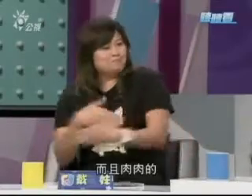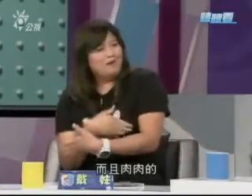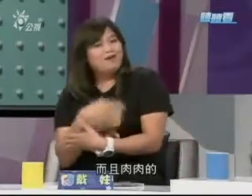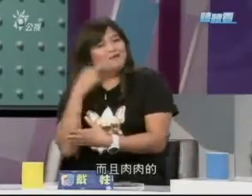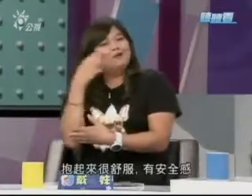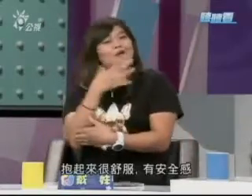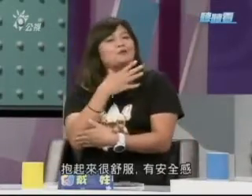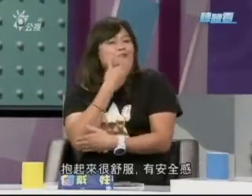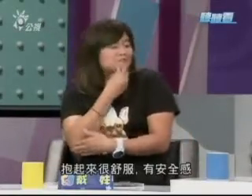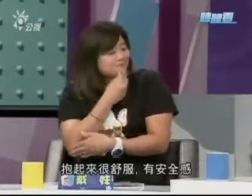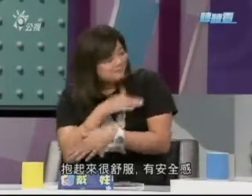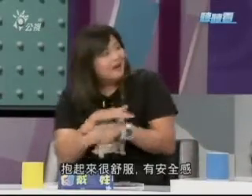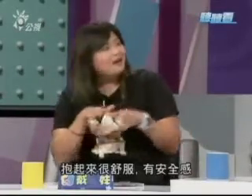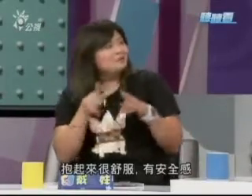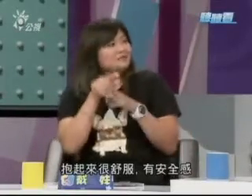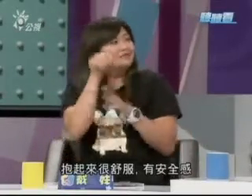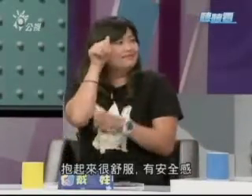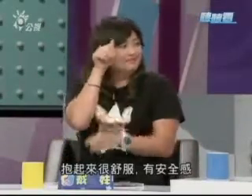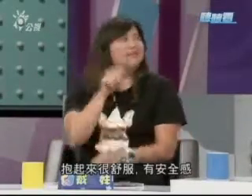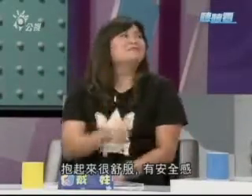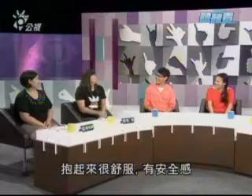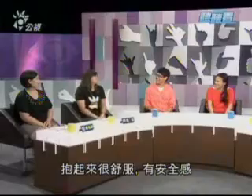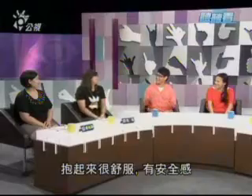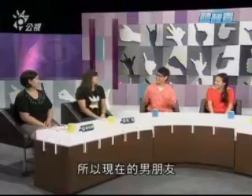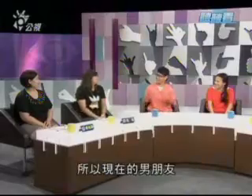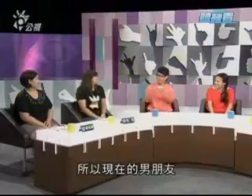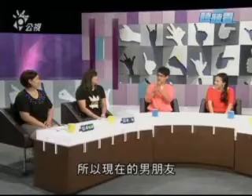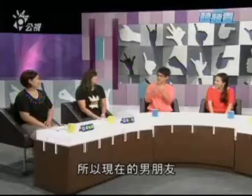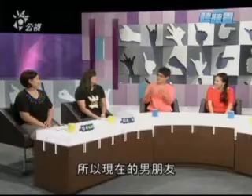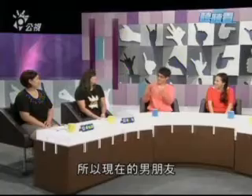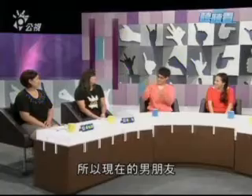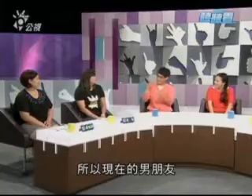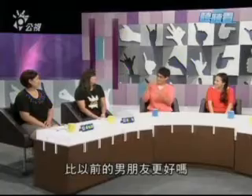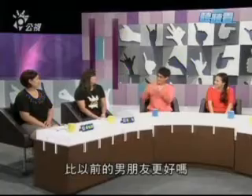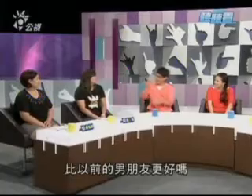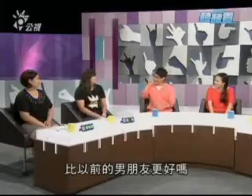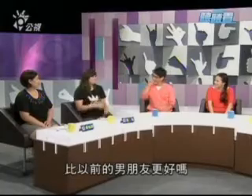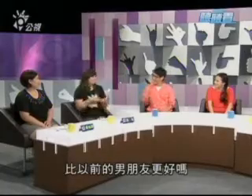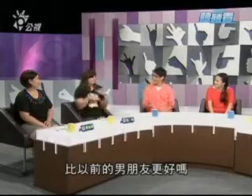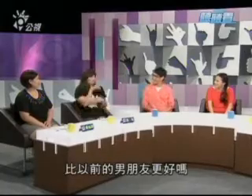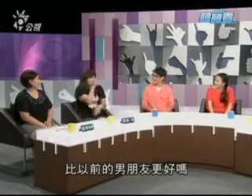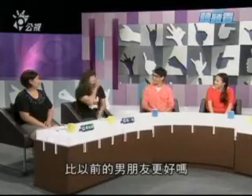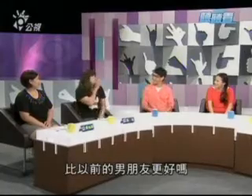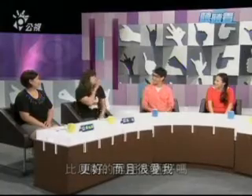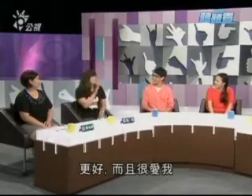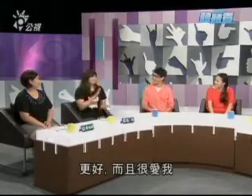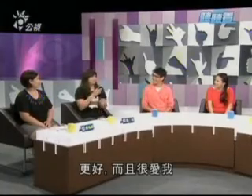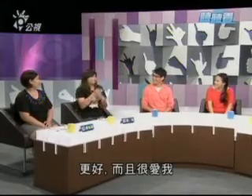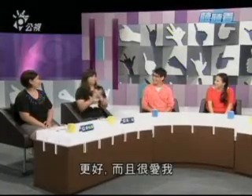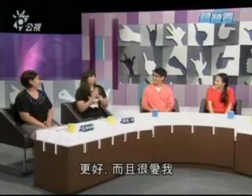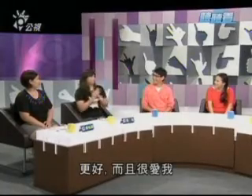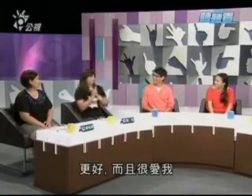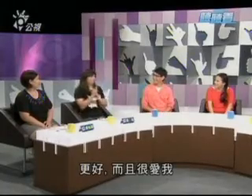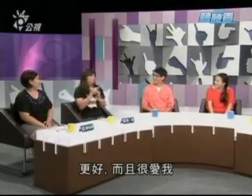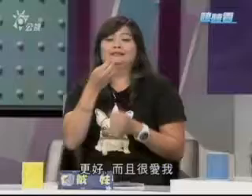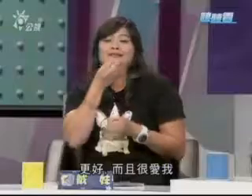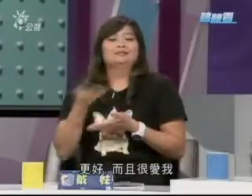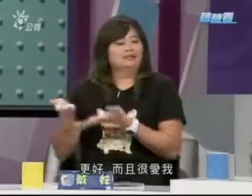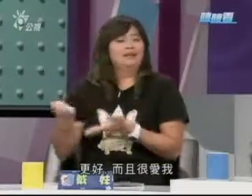肉的，抱起来很舒服，有安全感。 所以现在的男朋友比以前的男朋友更好吗？ 更好，而且很爱我，